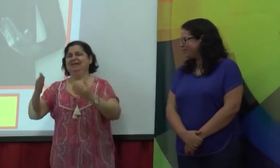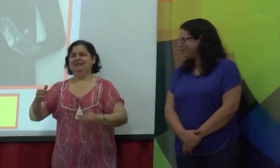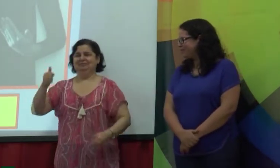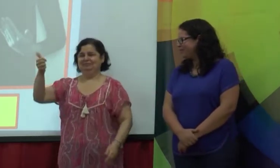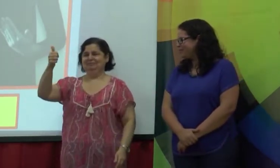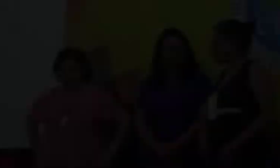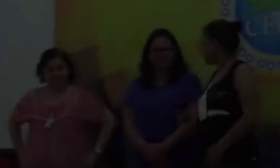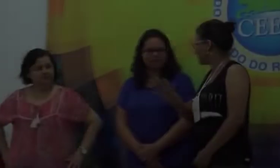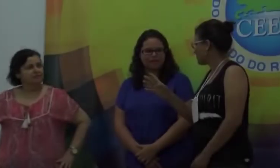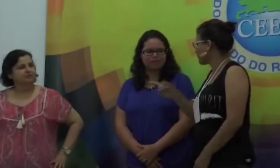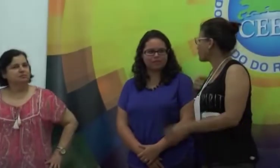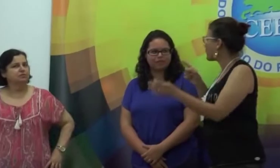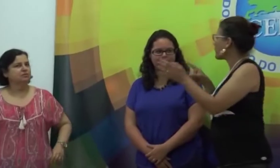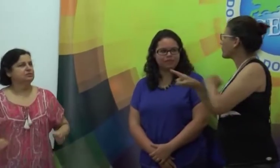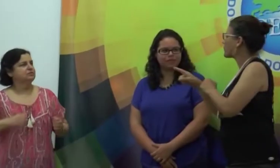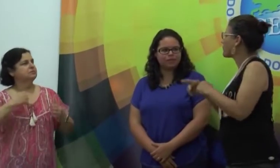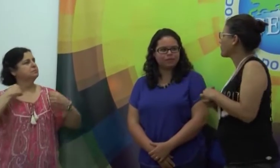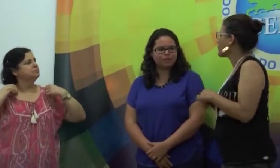todos.